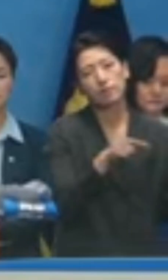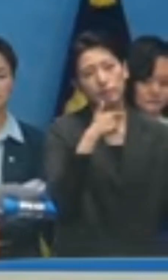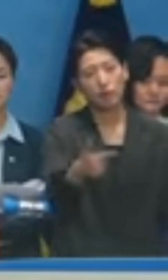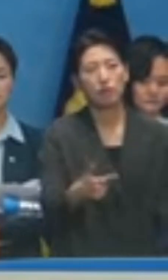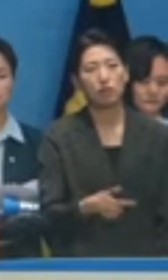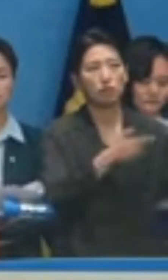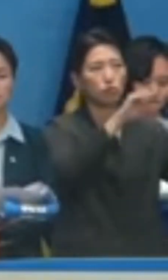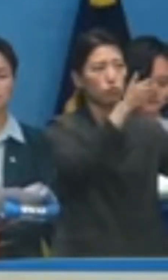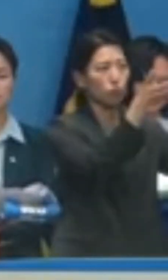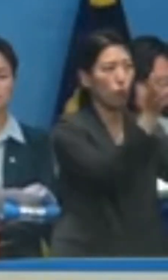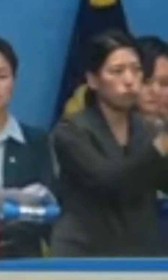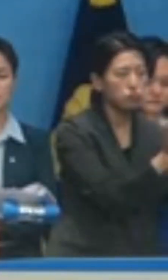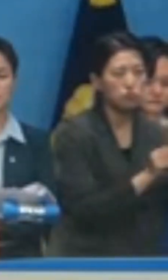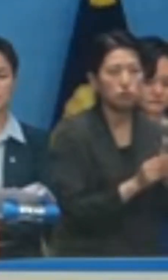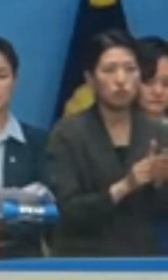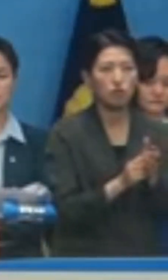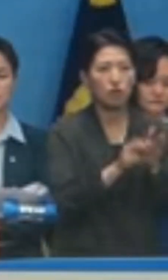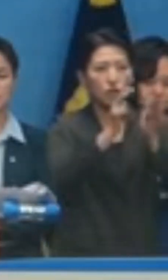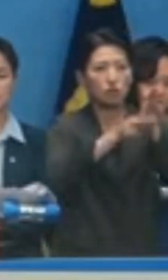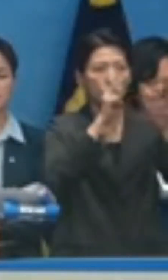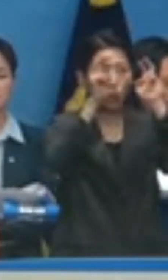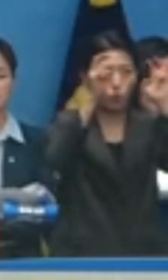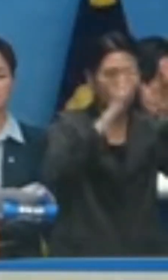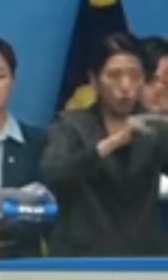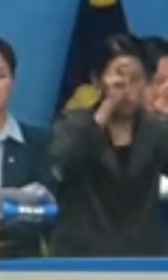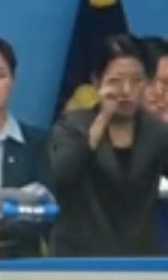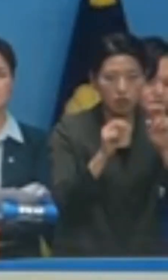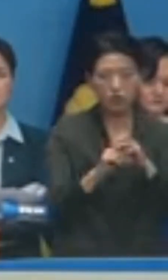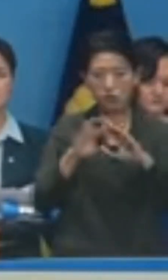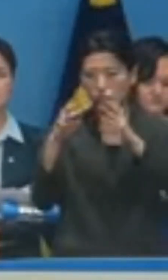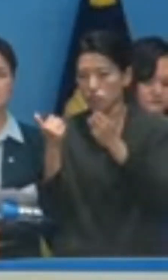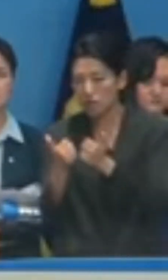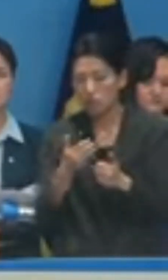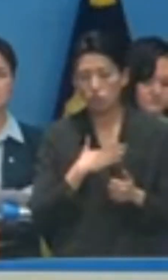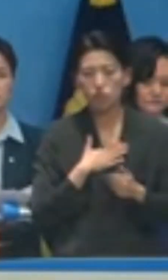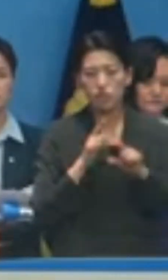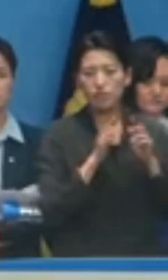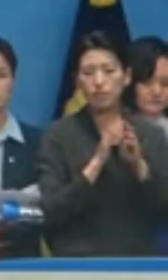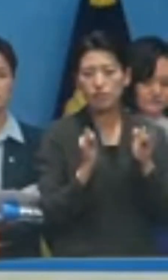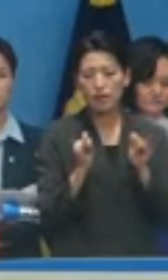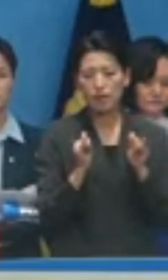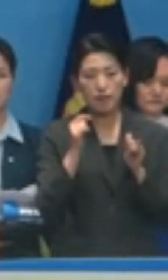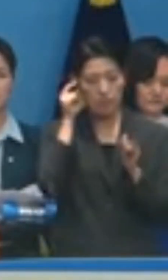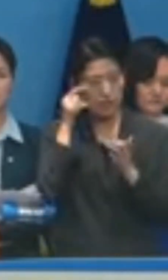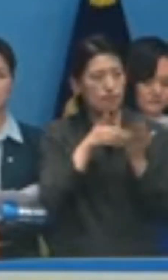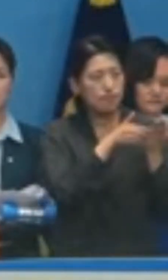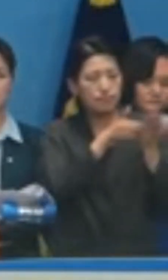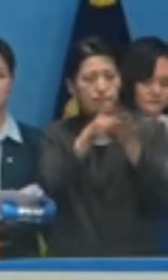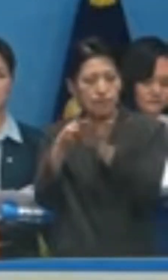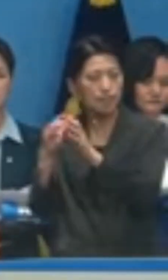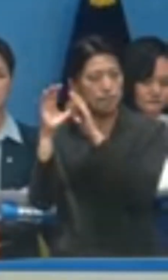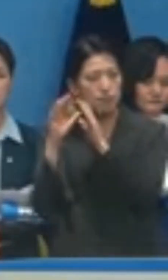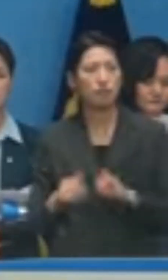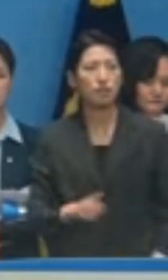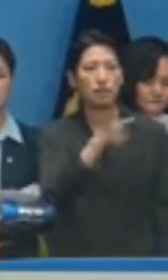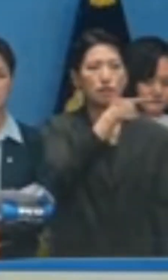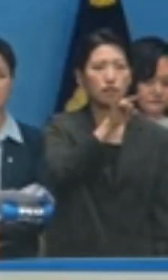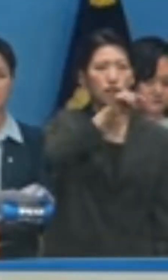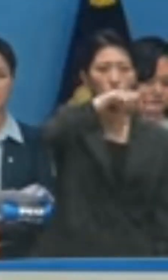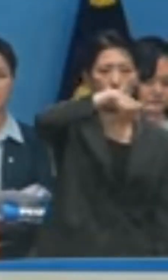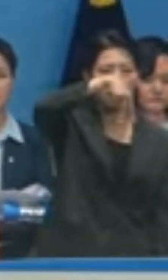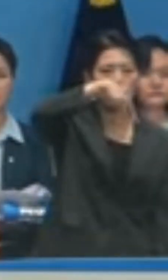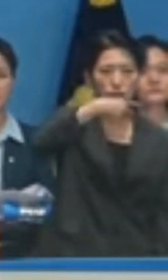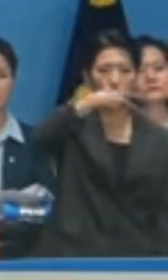국토부, 국회, 국가축산공단은 즉각 주민 의견을 수용해 필요성 있는 대책을 마련하고 넥스트레인, 포스코